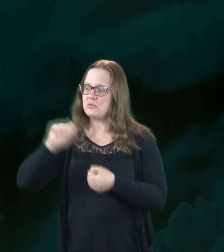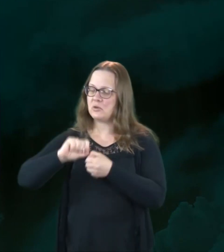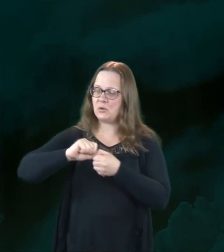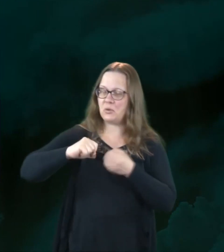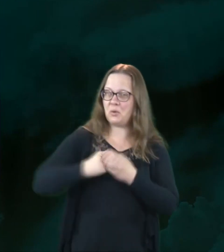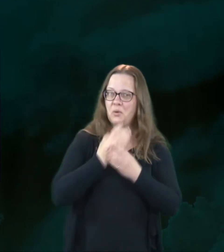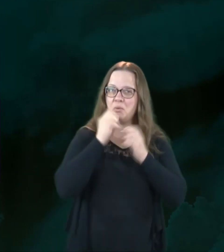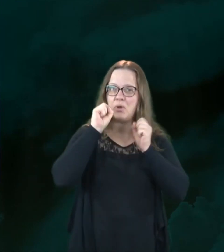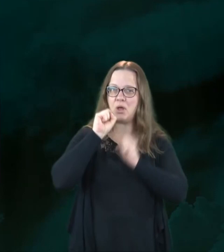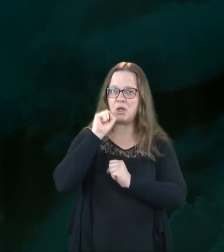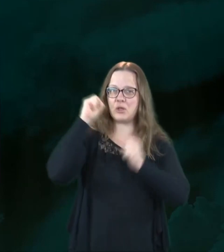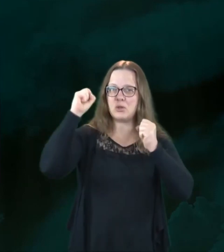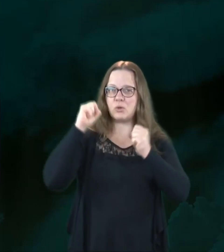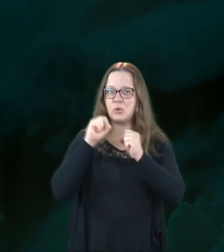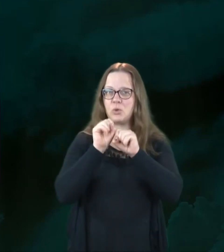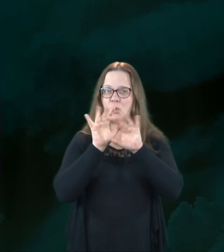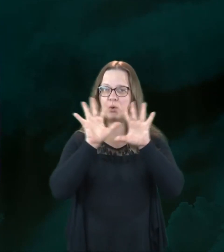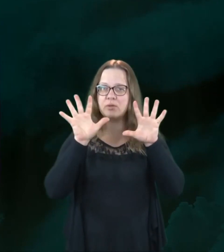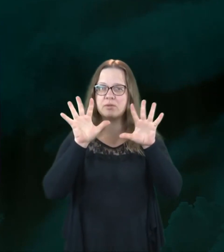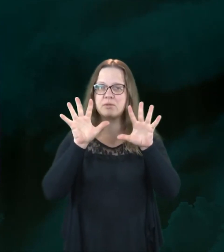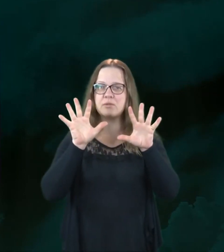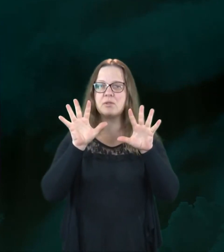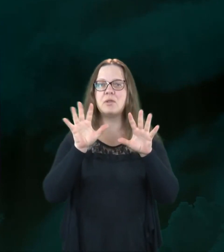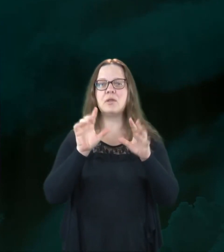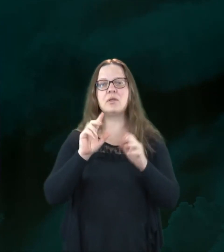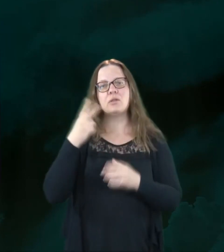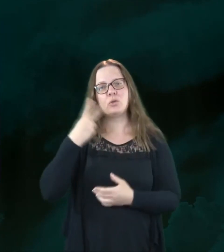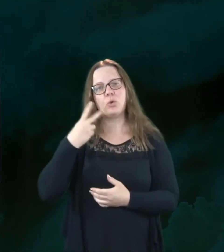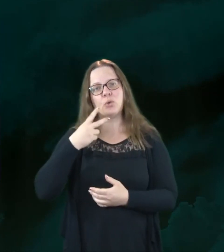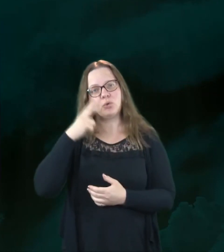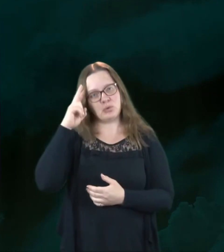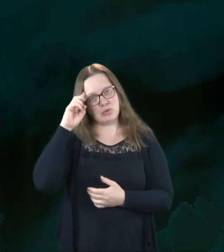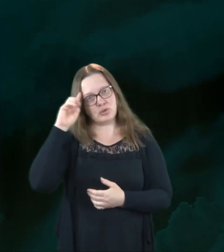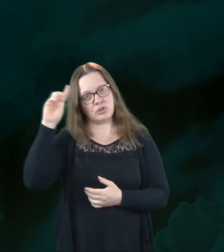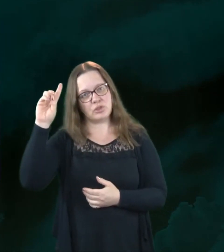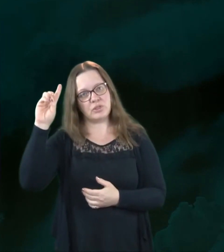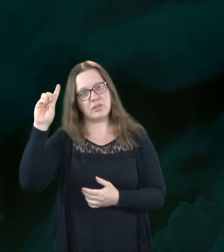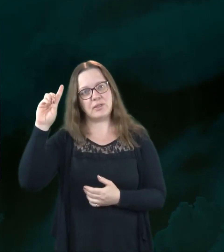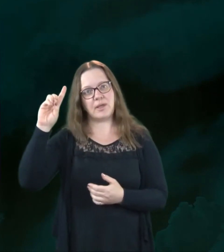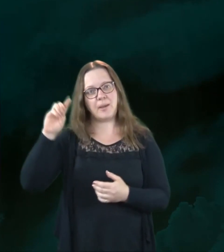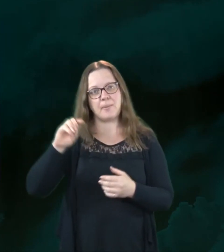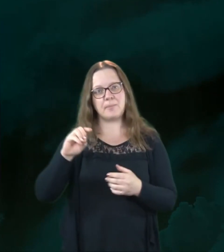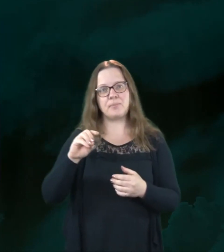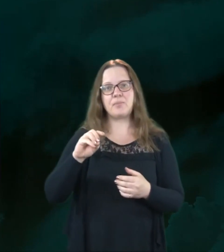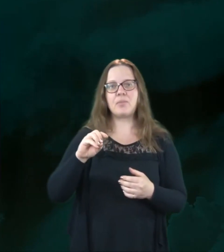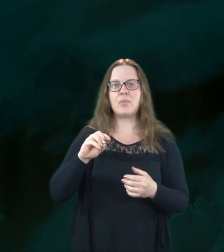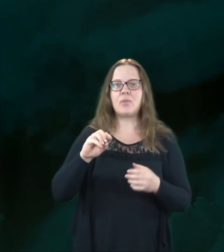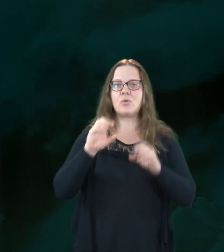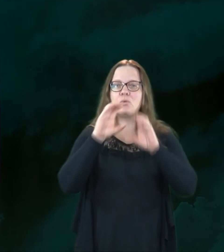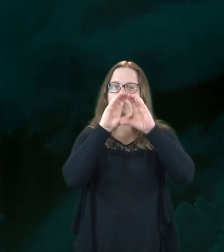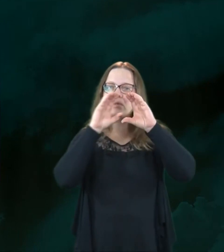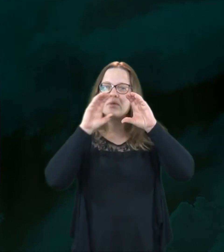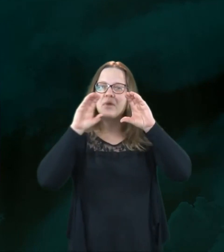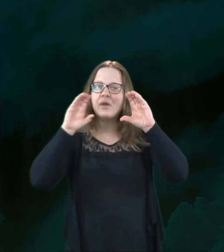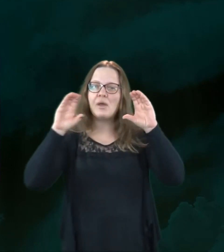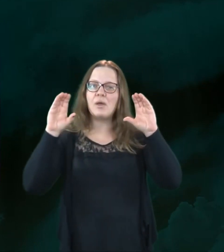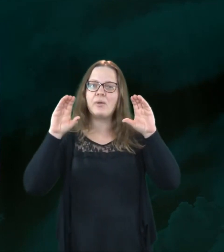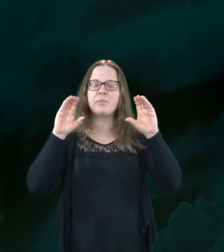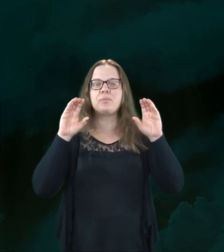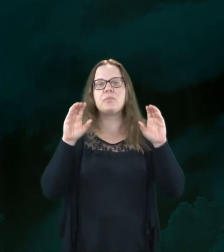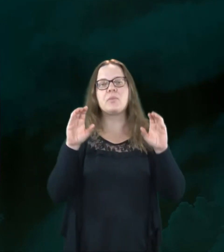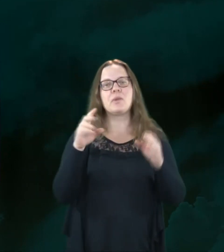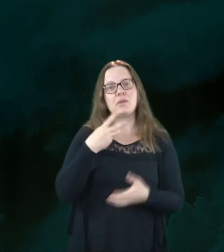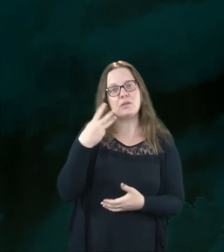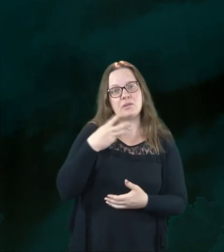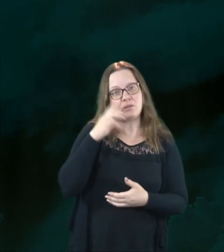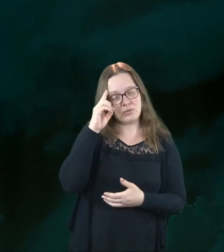dia o firmamento, terceiro dia surgiu a porção seca, porque sem a terra seca não haveria